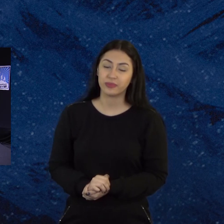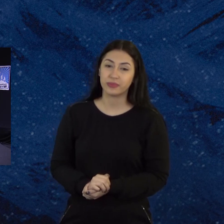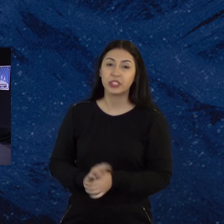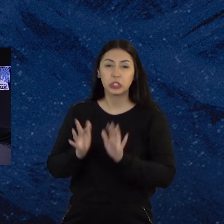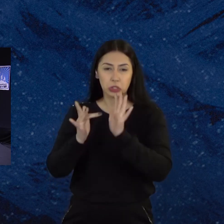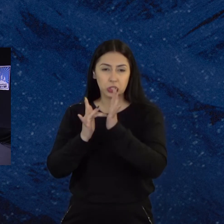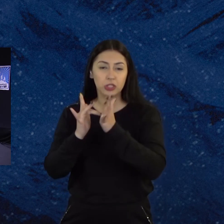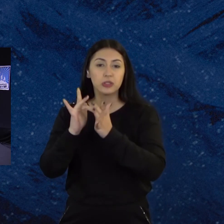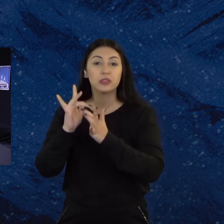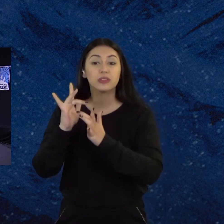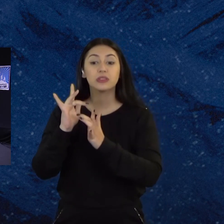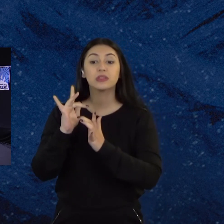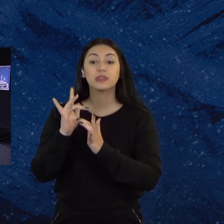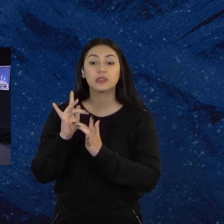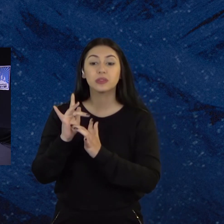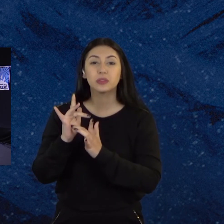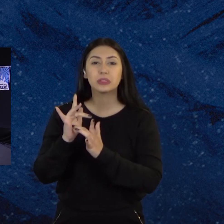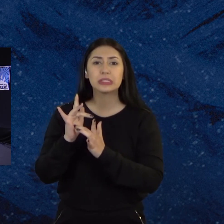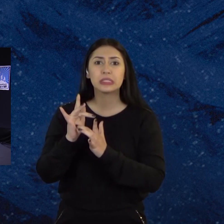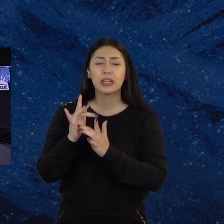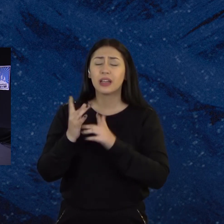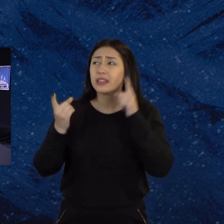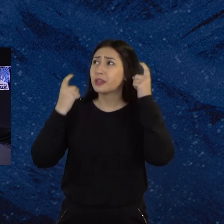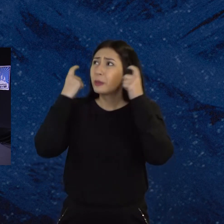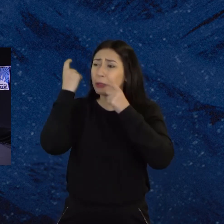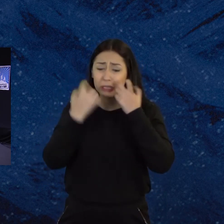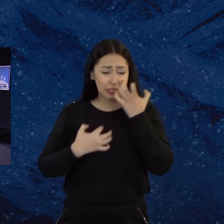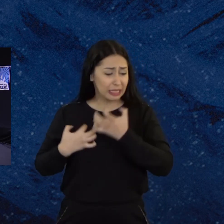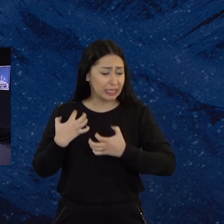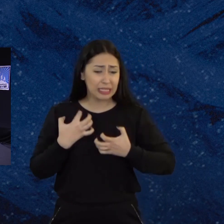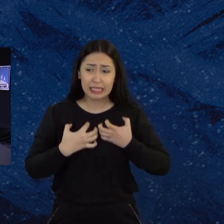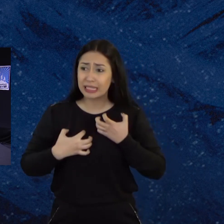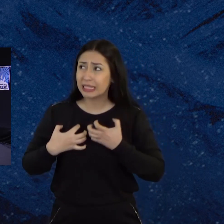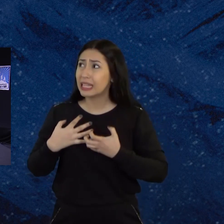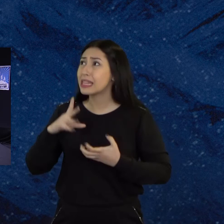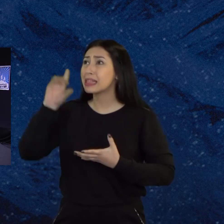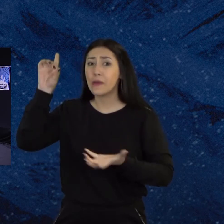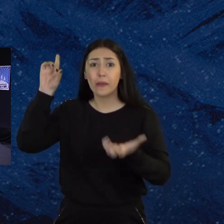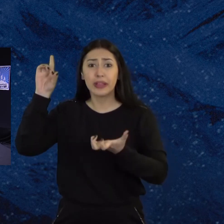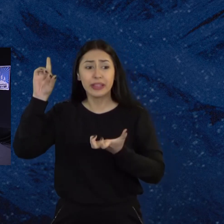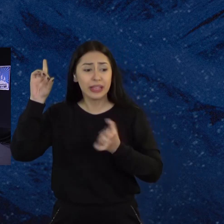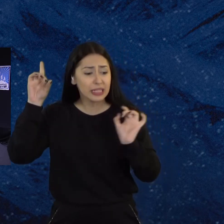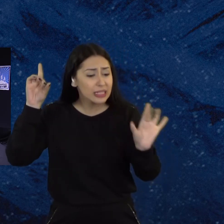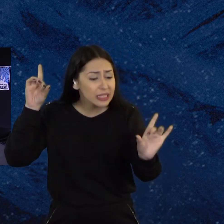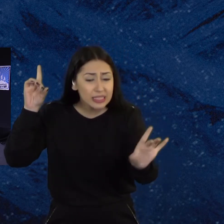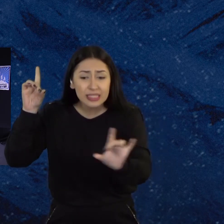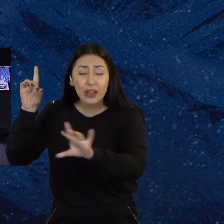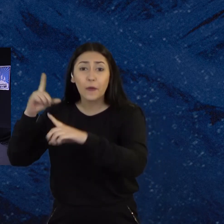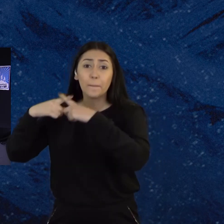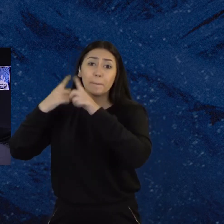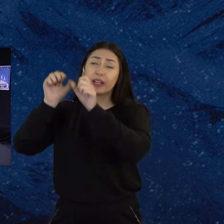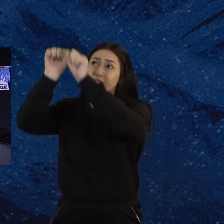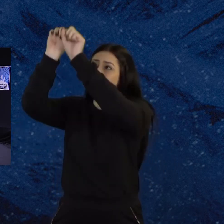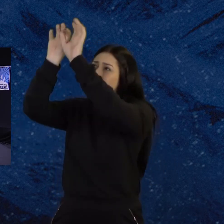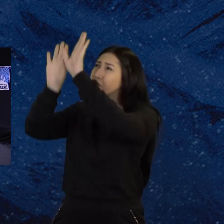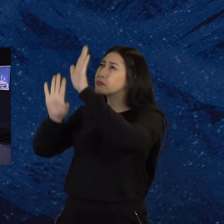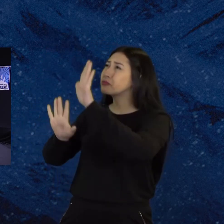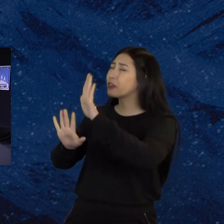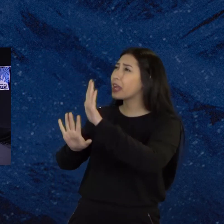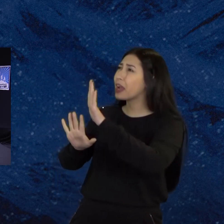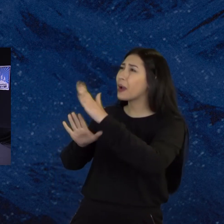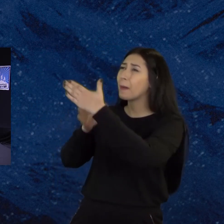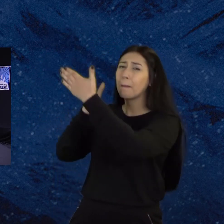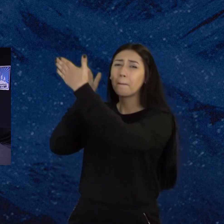do Senhor Jesus, Ele estava desesperado para ter a nossa presença. O véu impedia o homem de chegar a